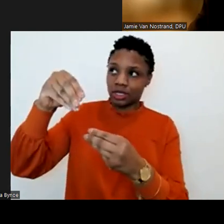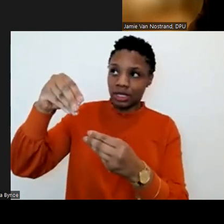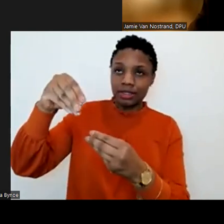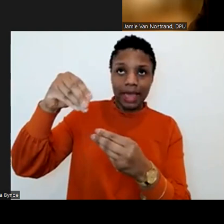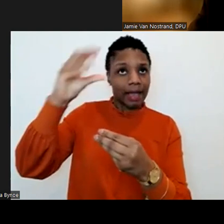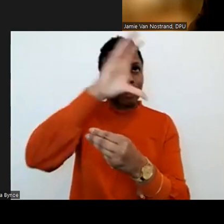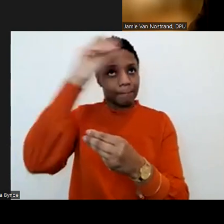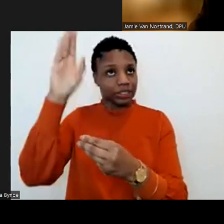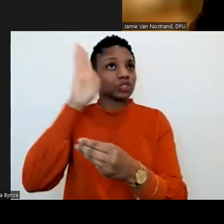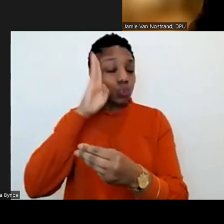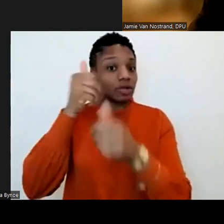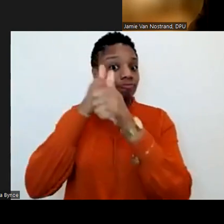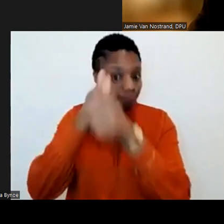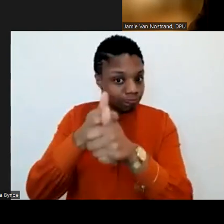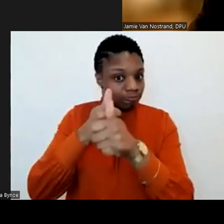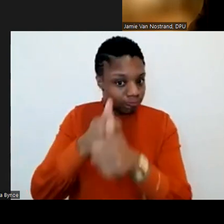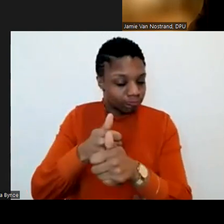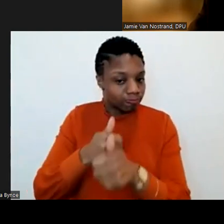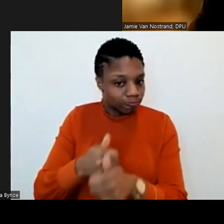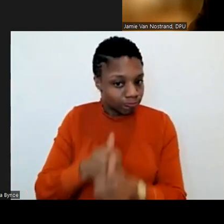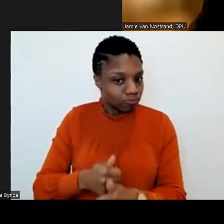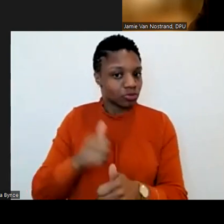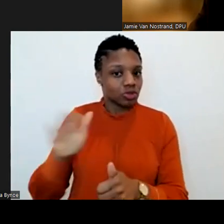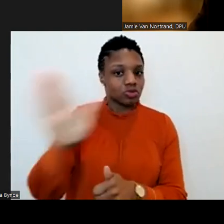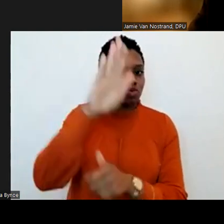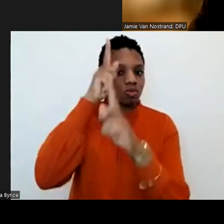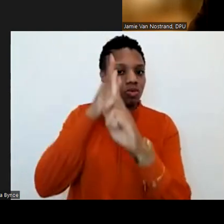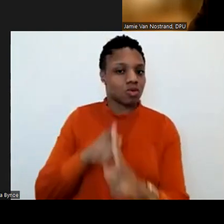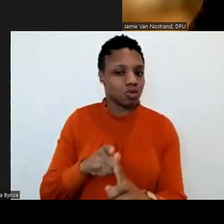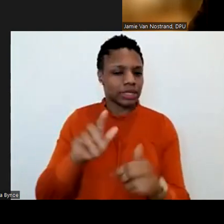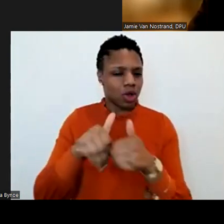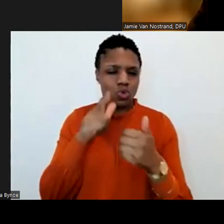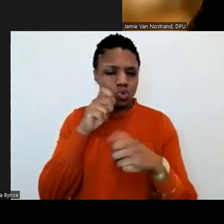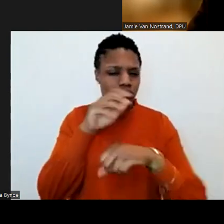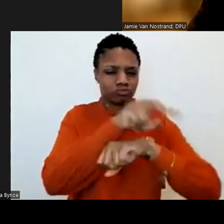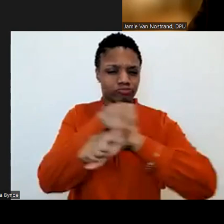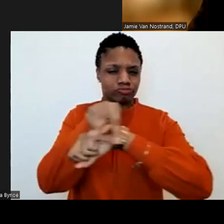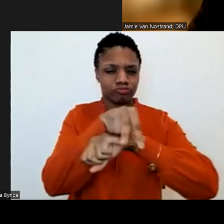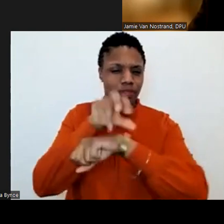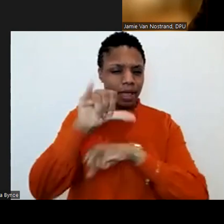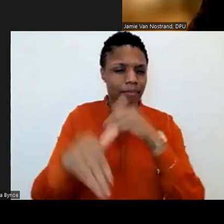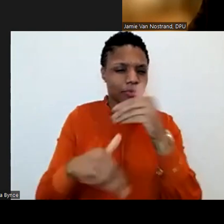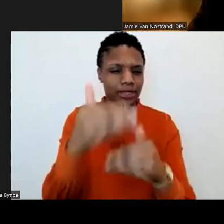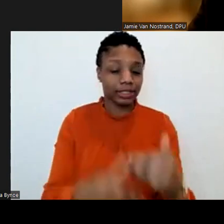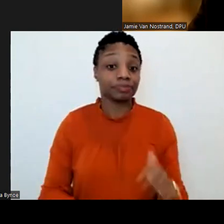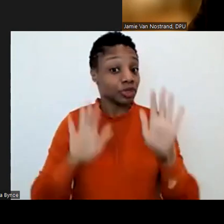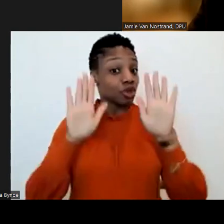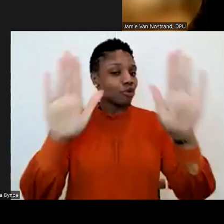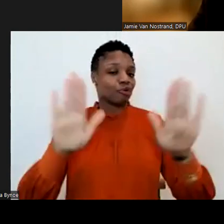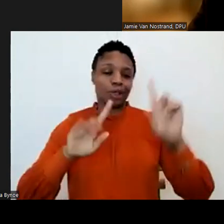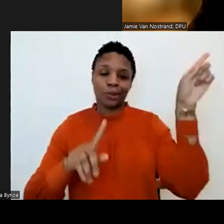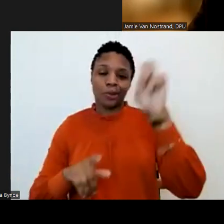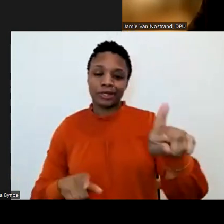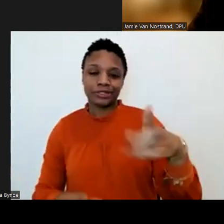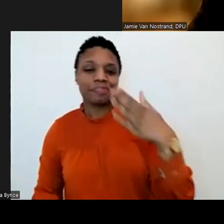a haber tipo un documento eh válido eh donde se indica que las